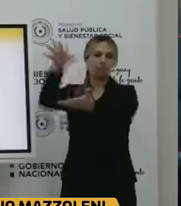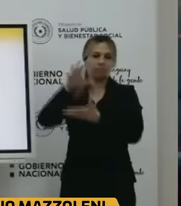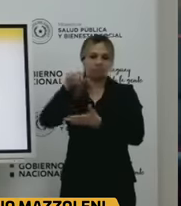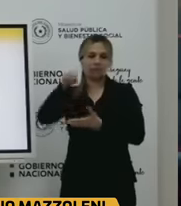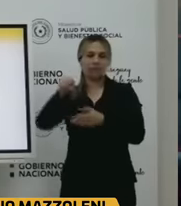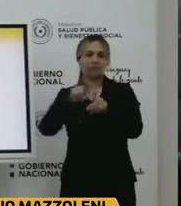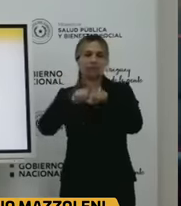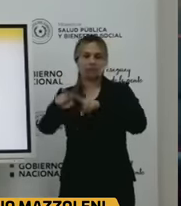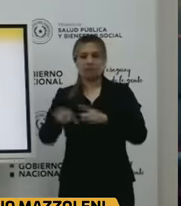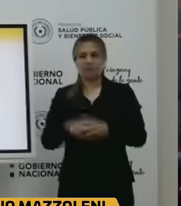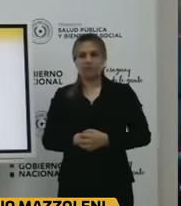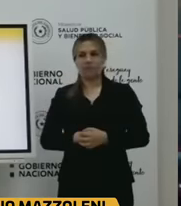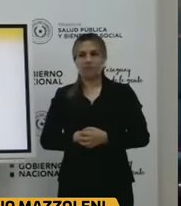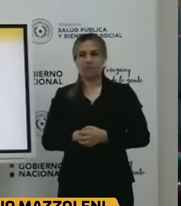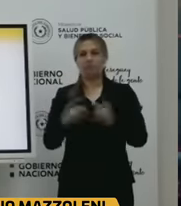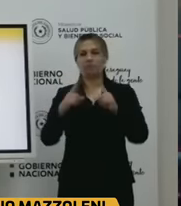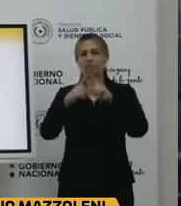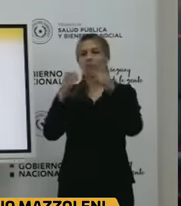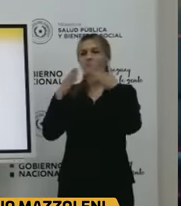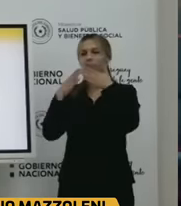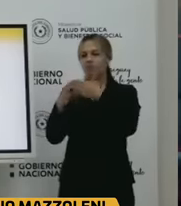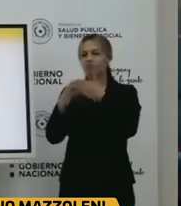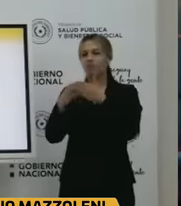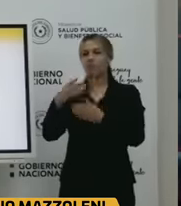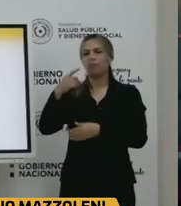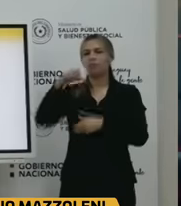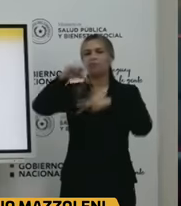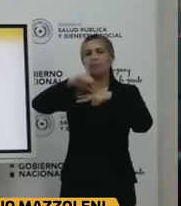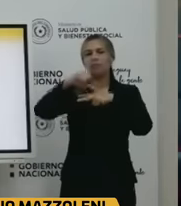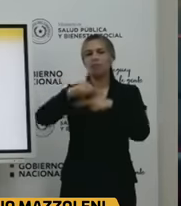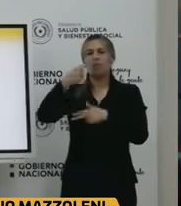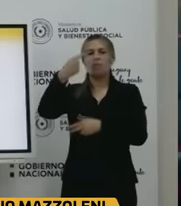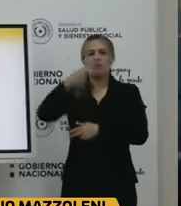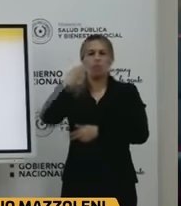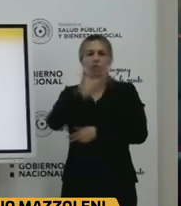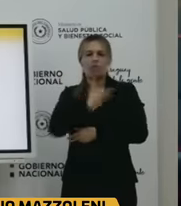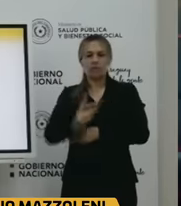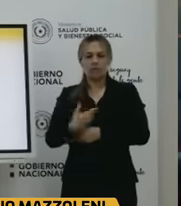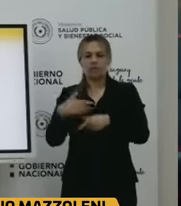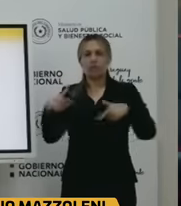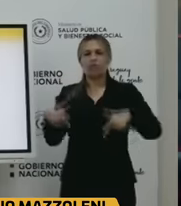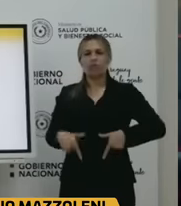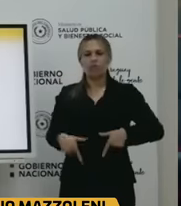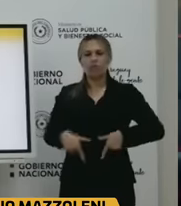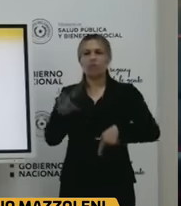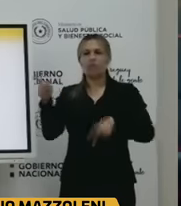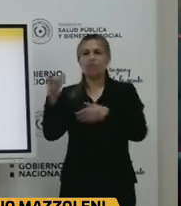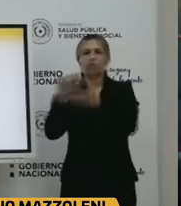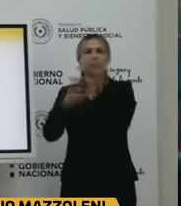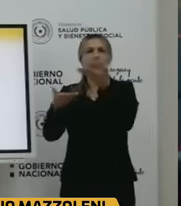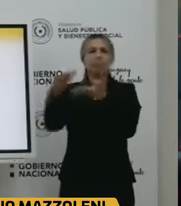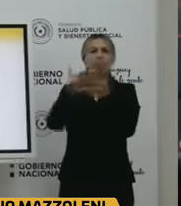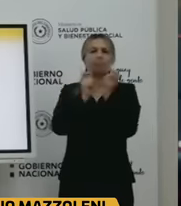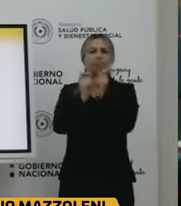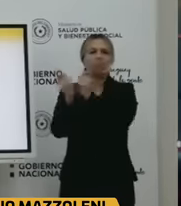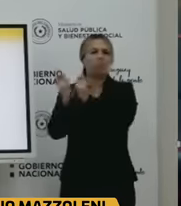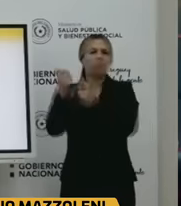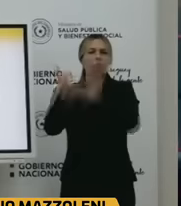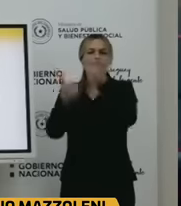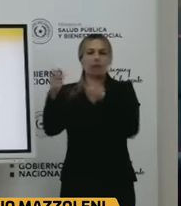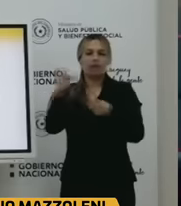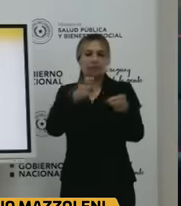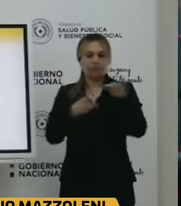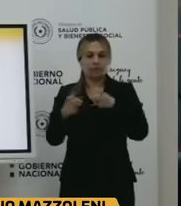C9N, ¿qué acciones se implementan con la gobernación y los municipios de Central para mejorar la situación epidemiológica? Sí, bueno, en primer